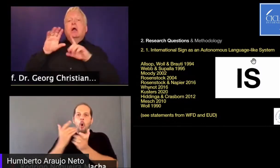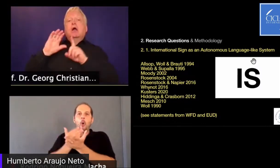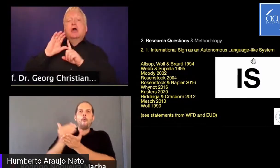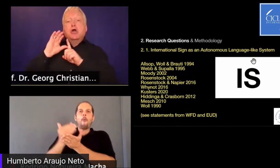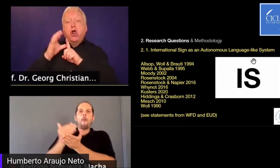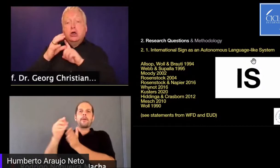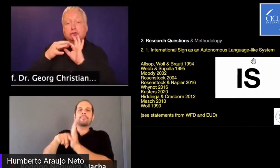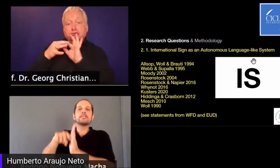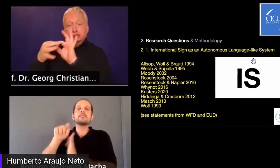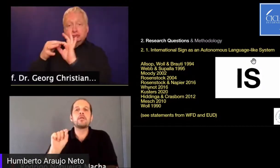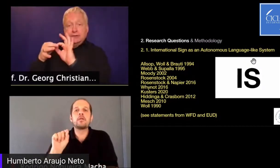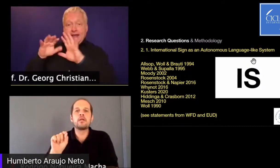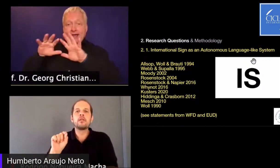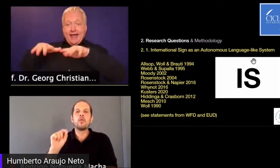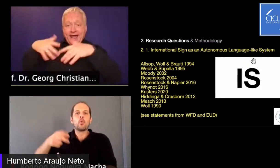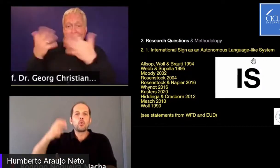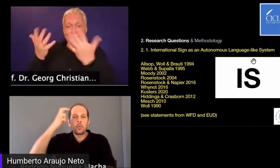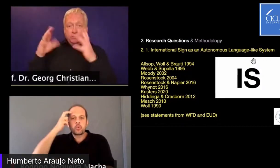conferências.